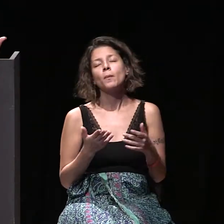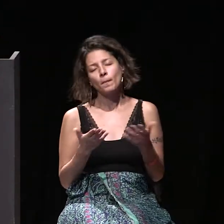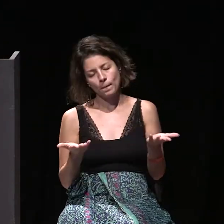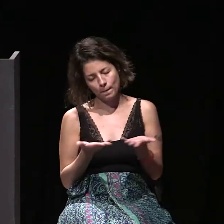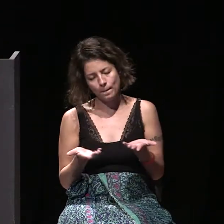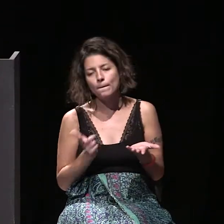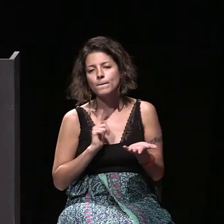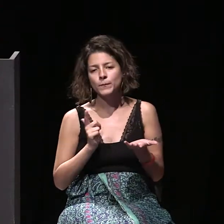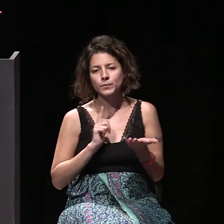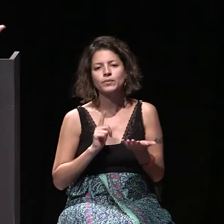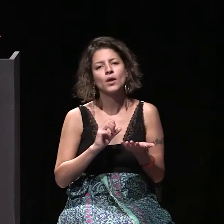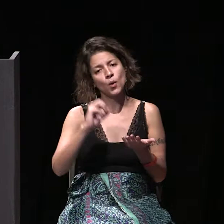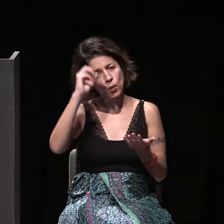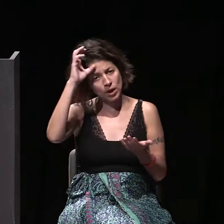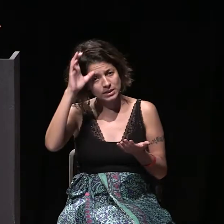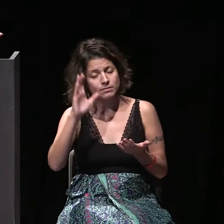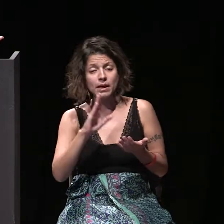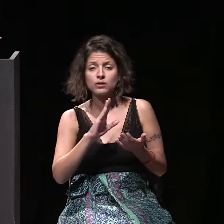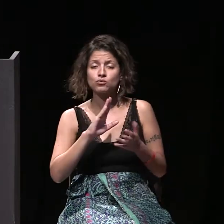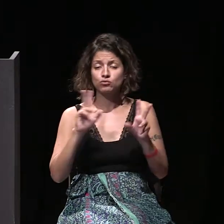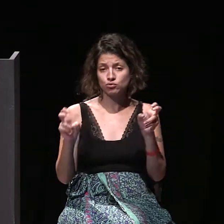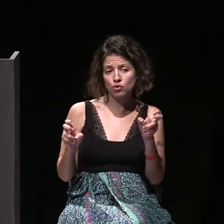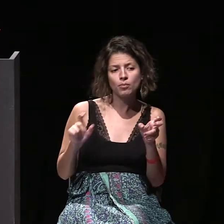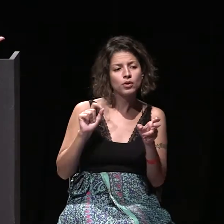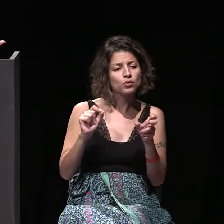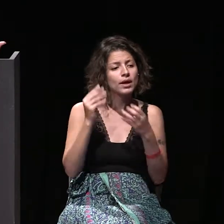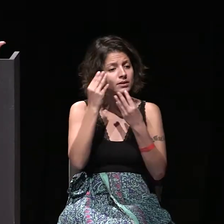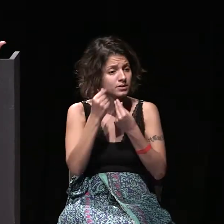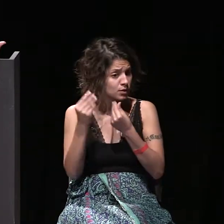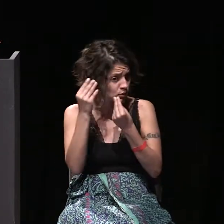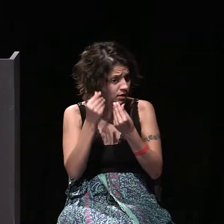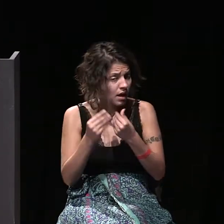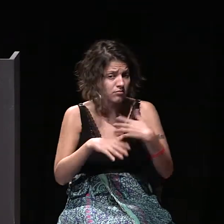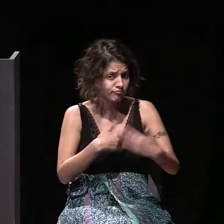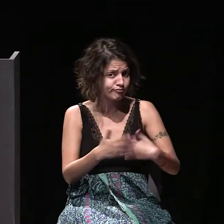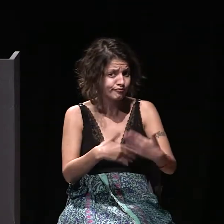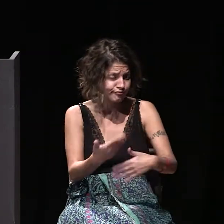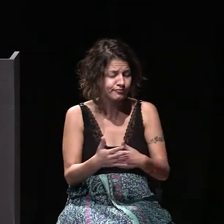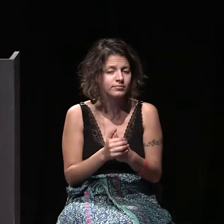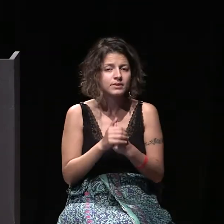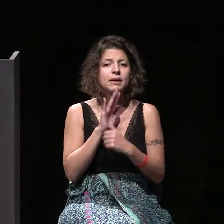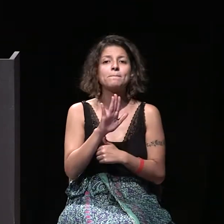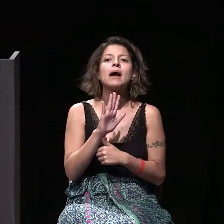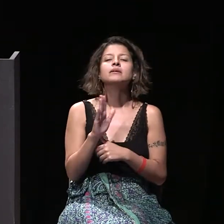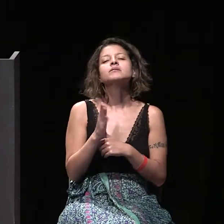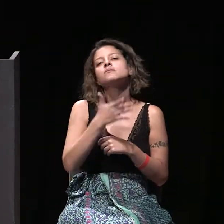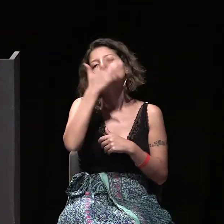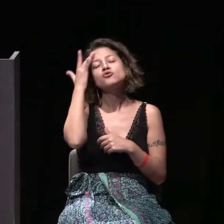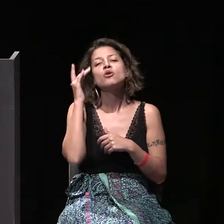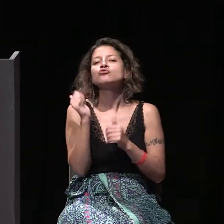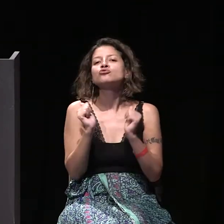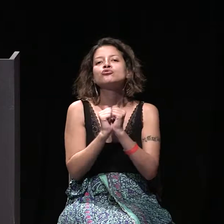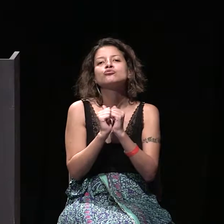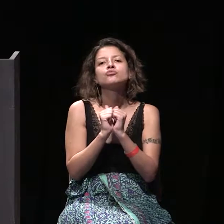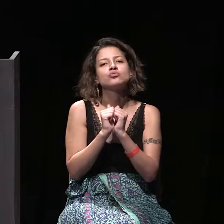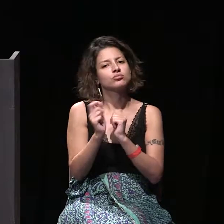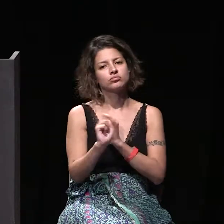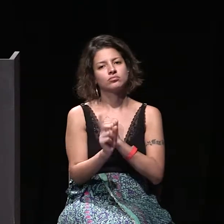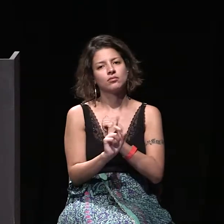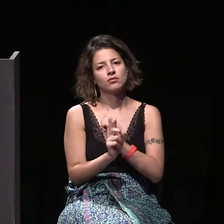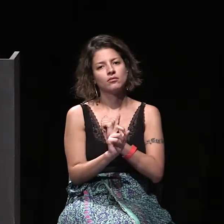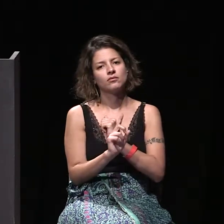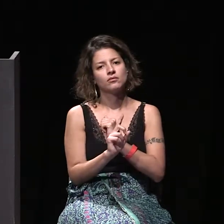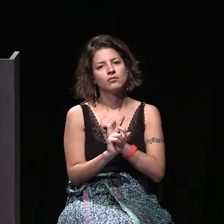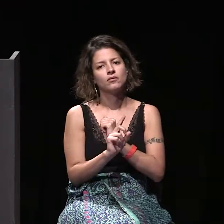conhecimentos sobre o exercício da sexualidade têm avançado, mas as pessoas não têm avançado junto. E